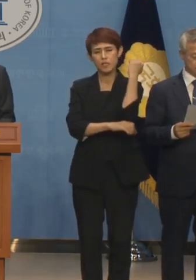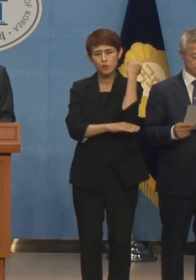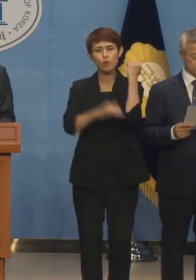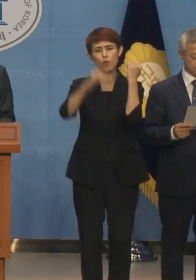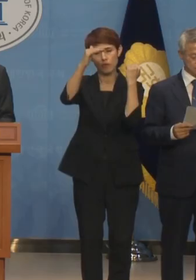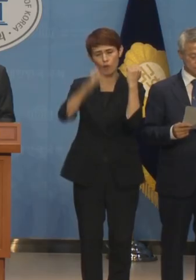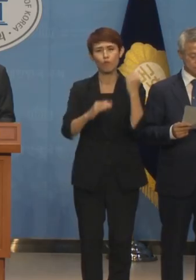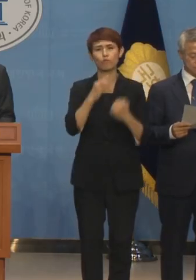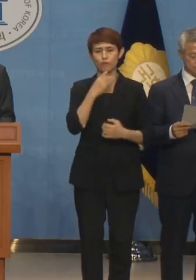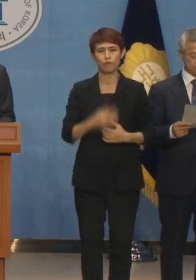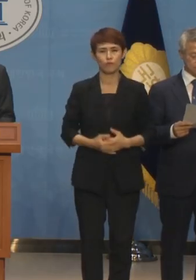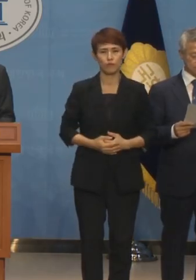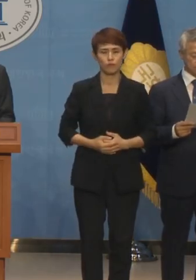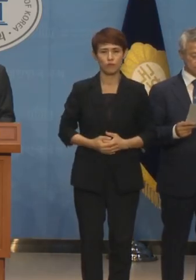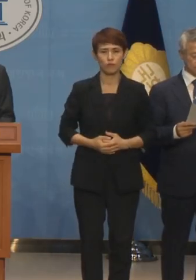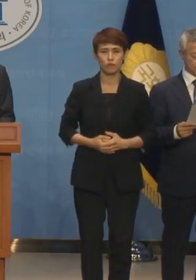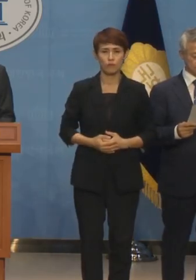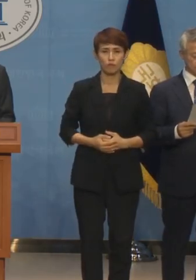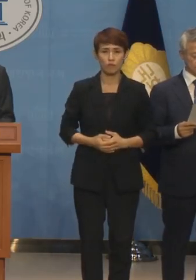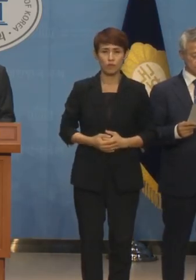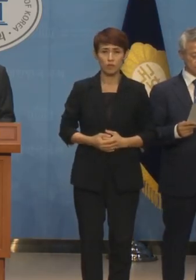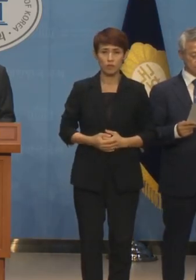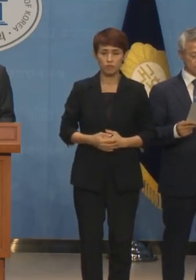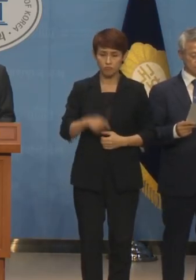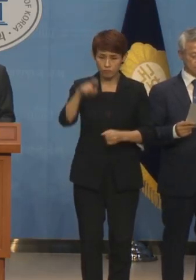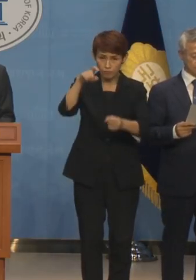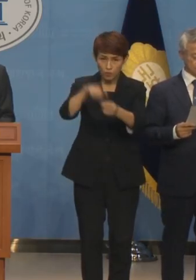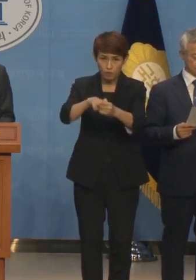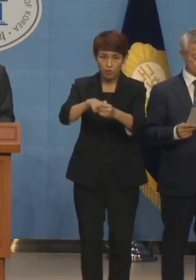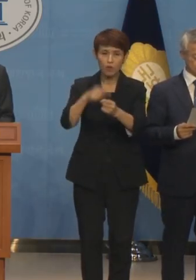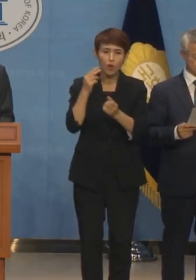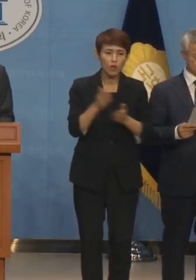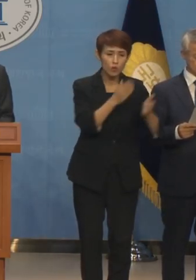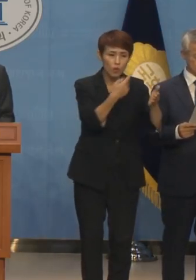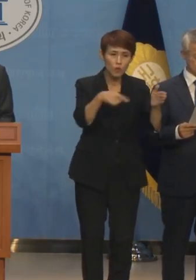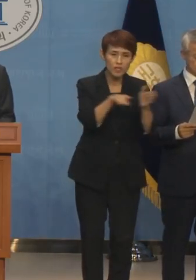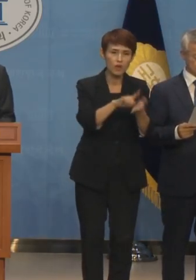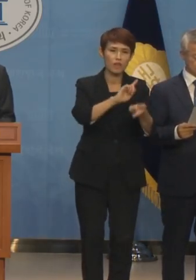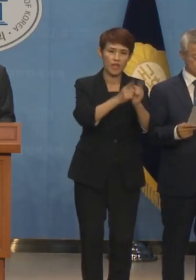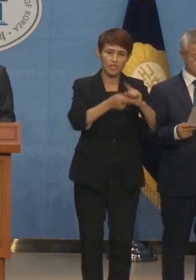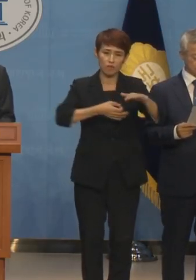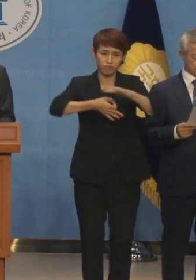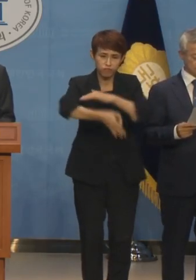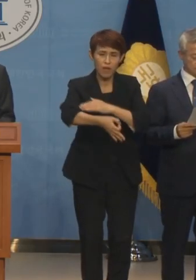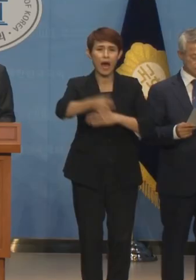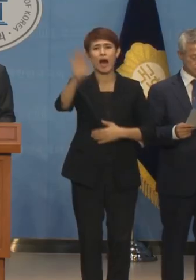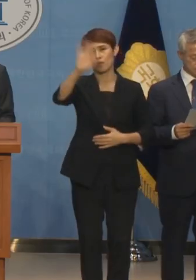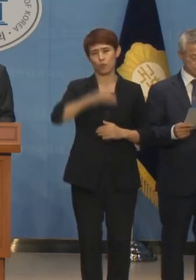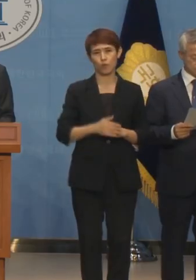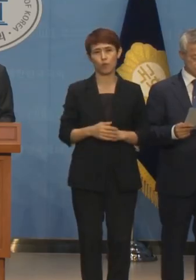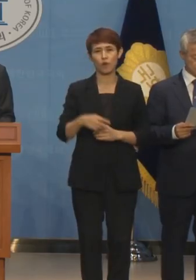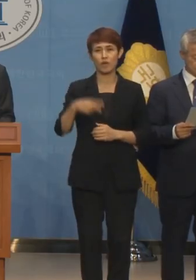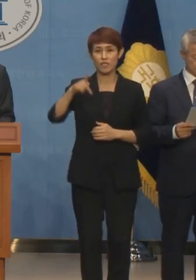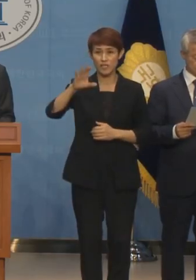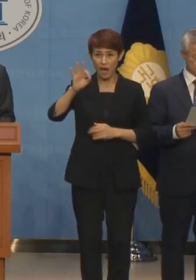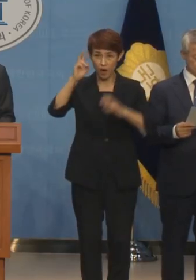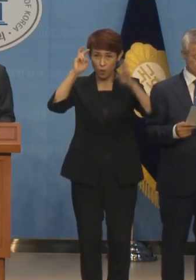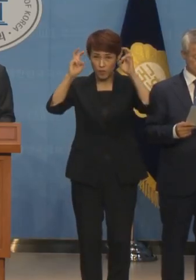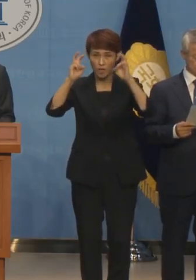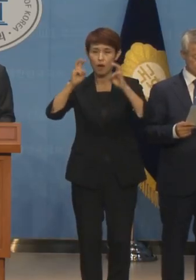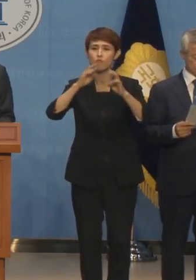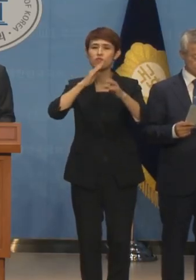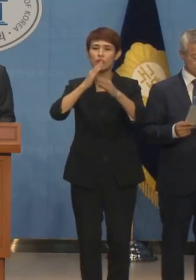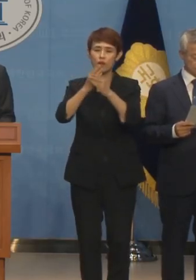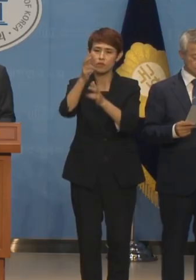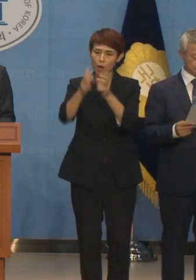기재된 것이고 더욱이 그 취지는 경기도를 위해 대납한 것이 아니라 쌍방울의 대북 사업을 추진할 수